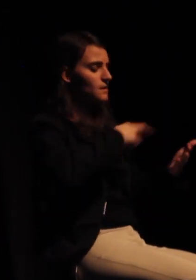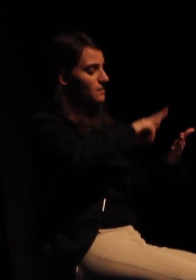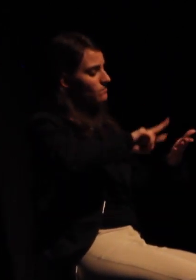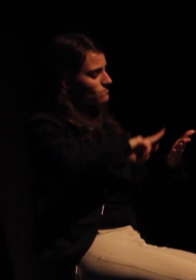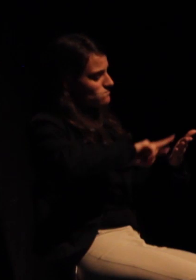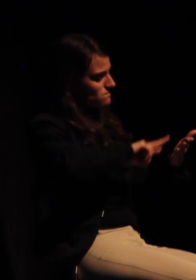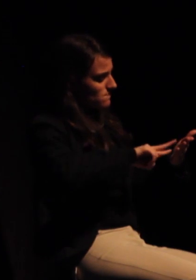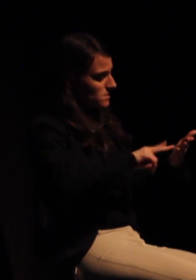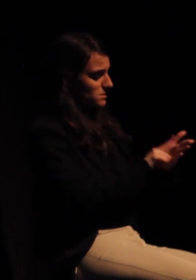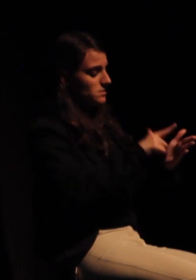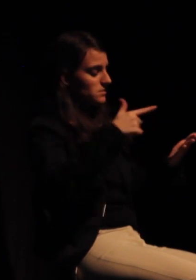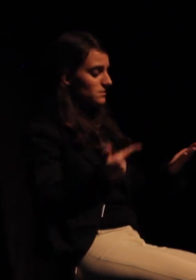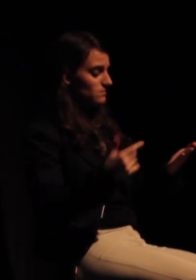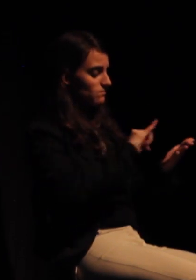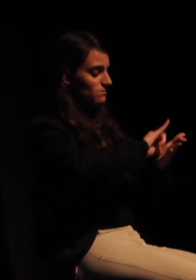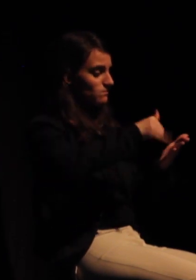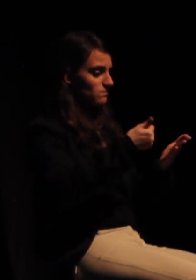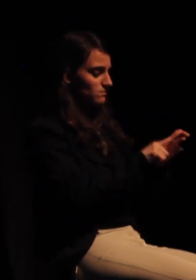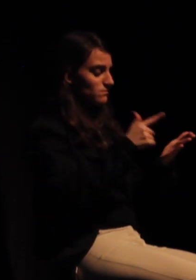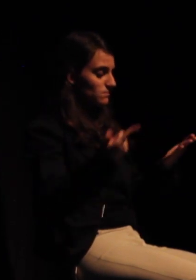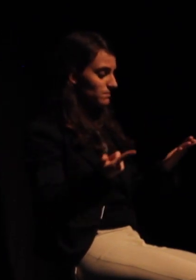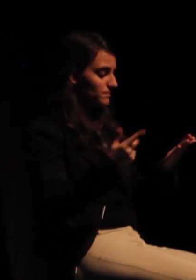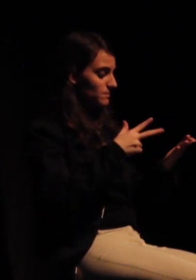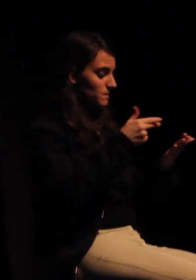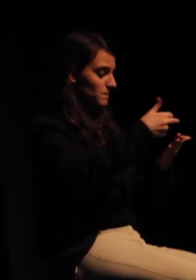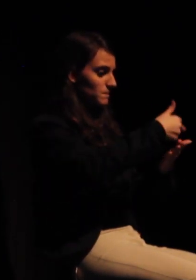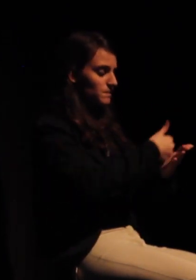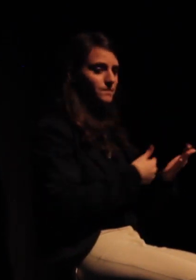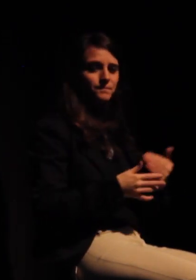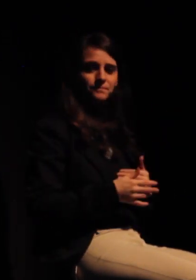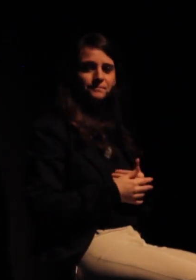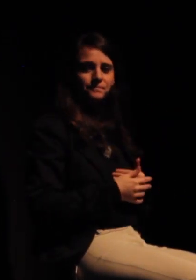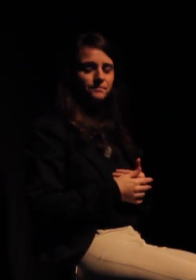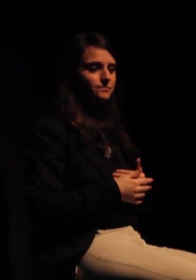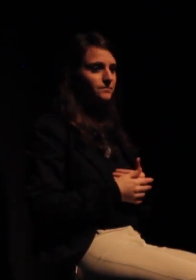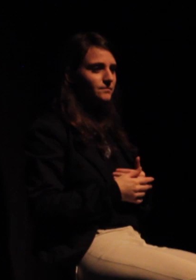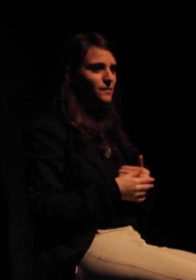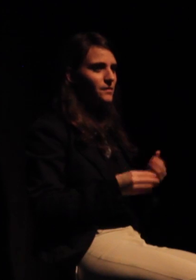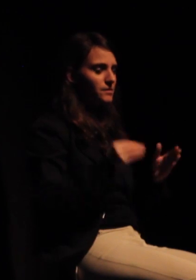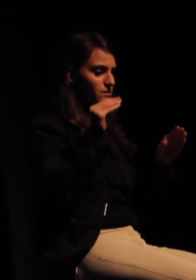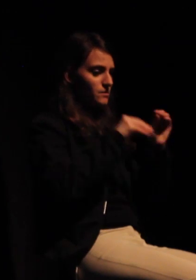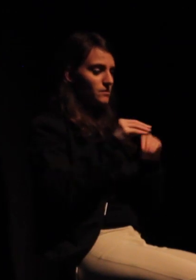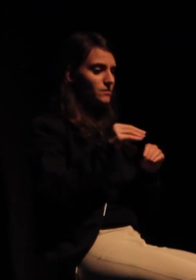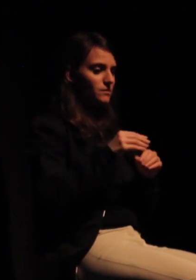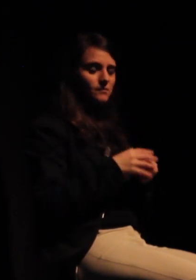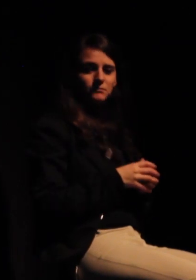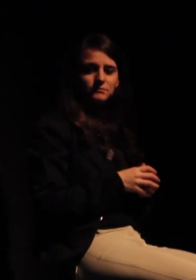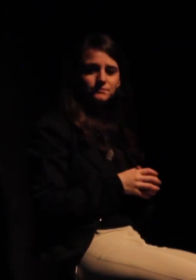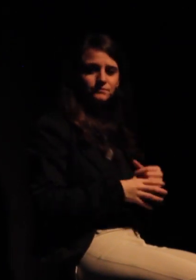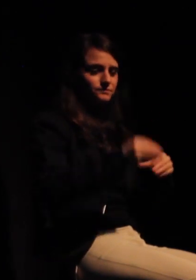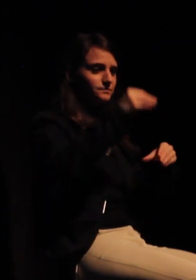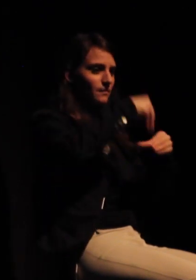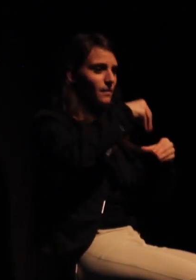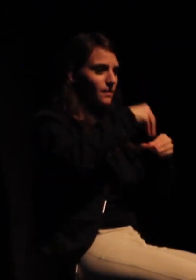tempo inteiro revista e jornal, e recorto. E eu começo a jogar esses personagens